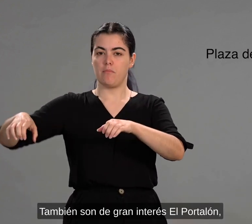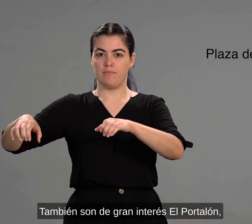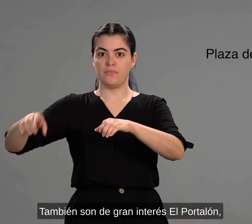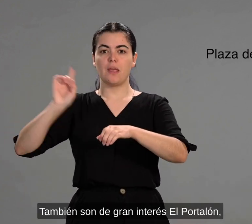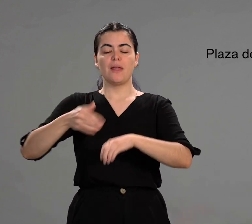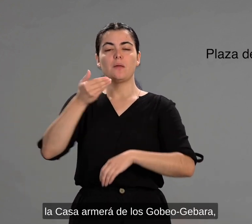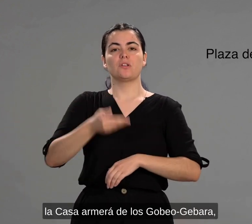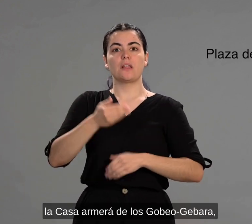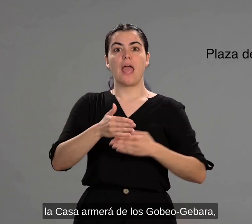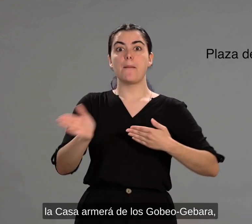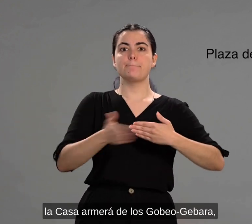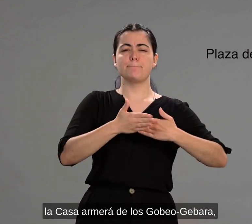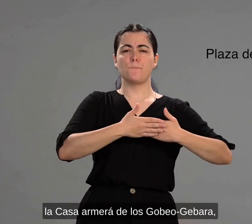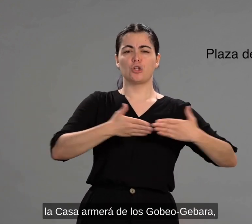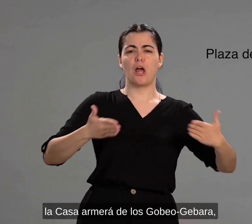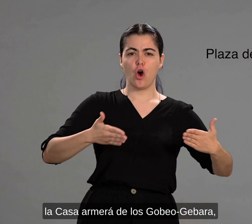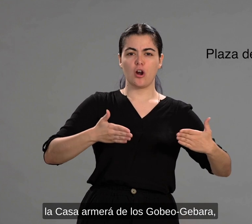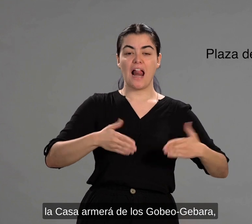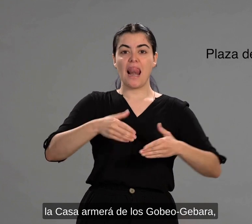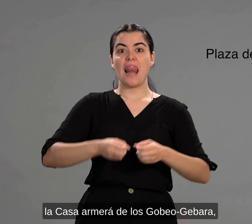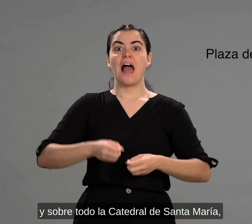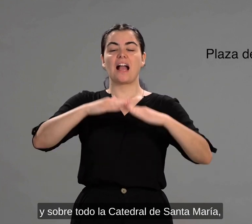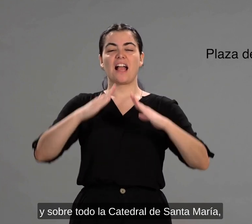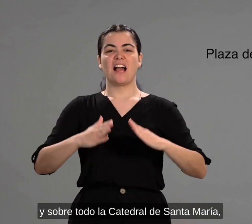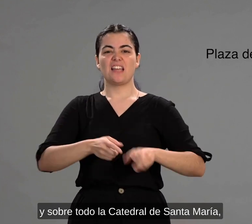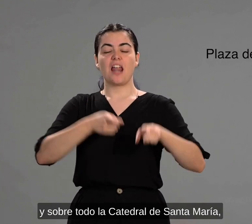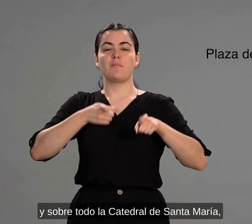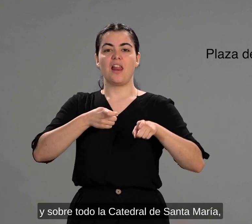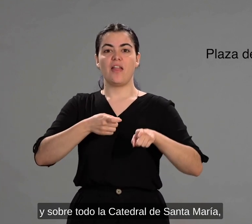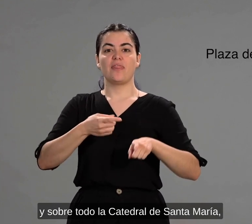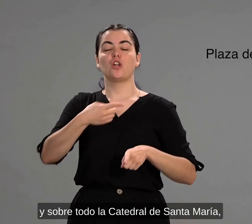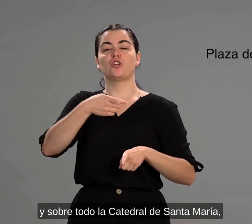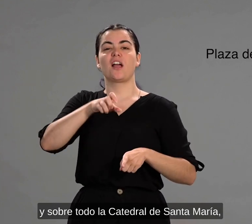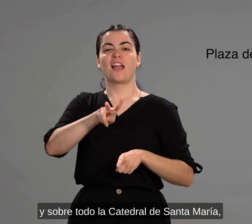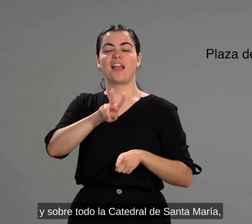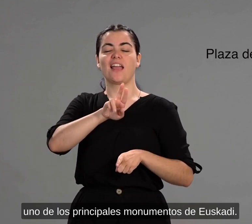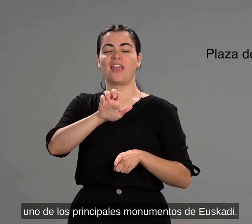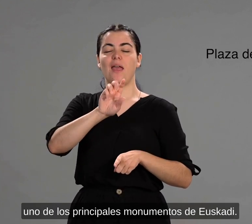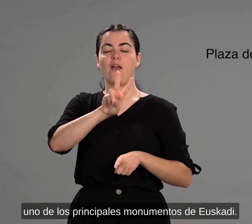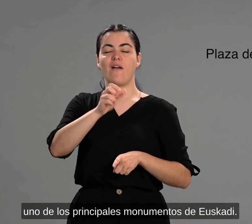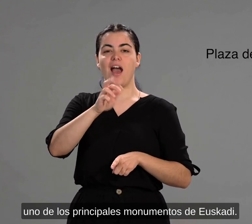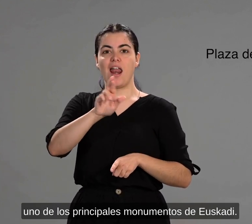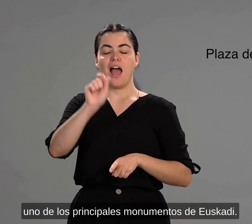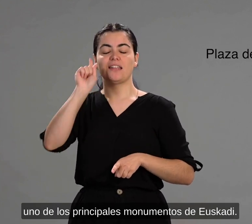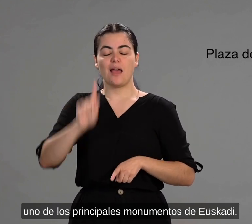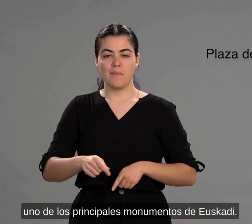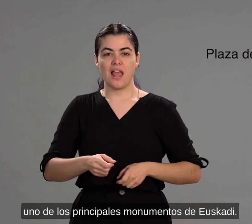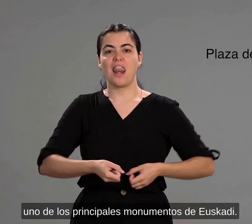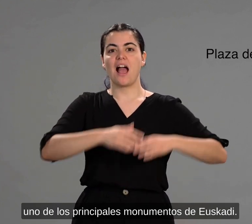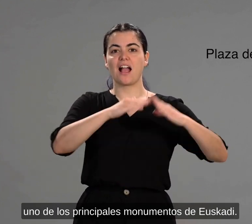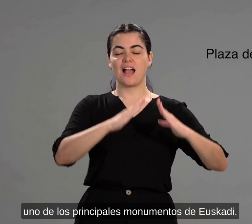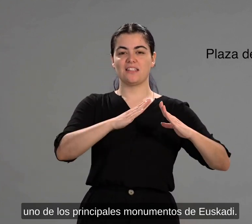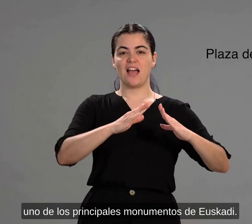portalón, la Casa Armira de los Gobeo Guevara y, sobre todo, la Catedral de Santa María, uno de los principales monumentos de Euskadi.